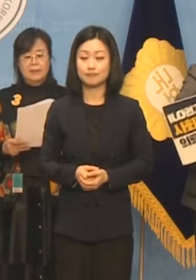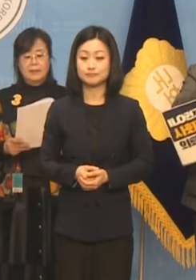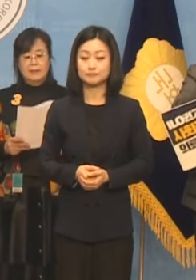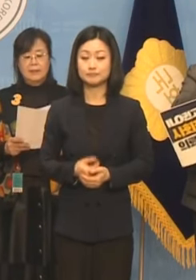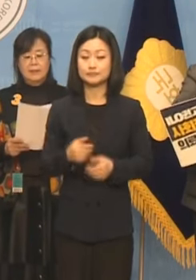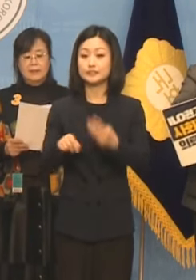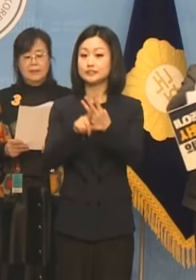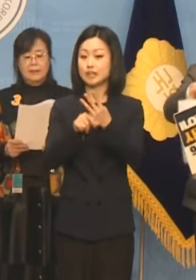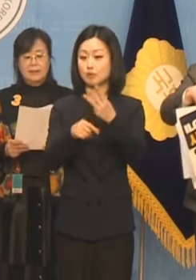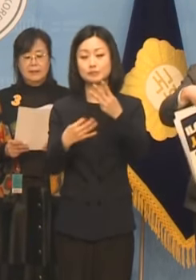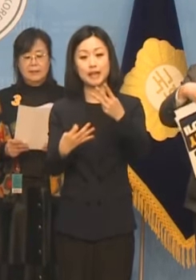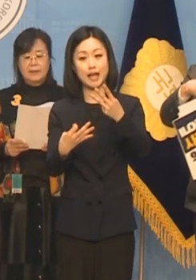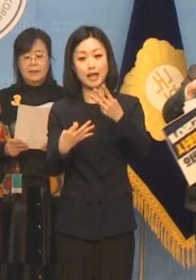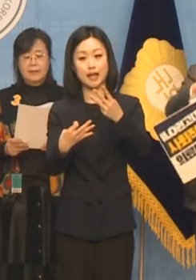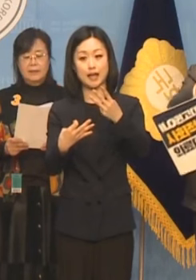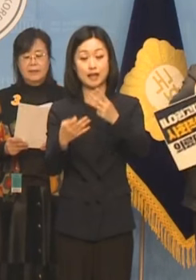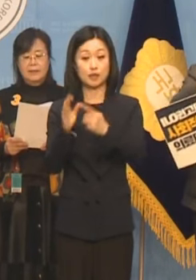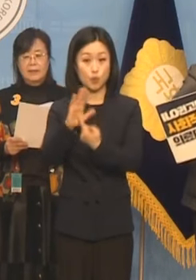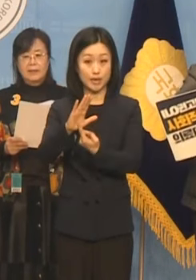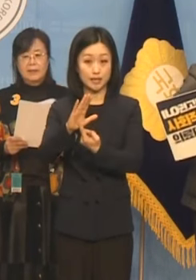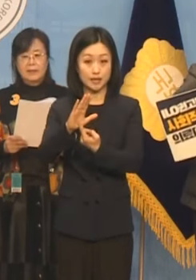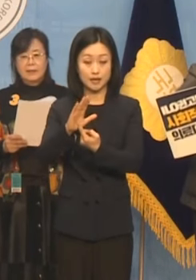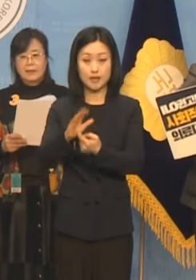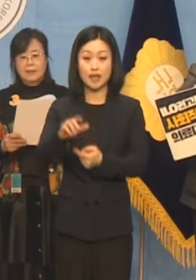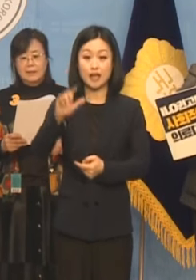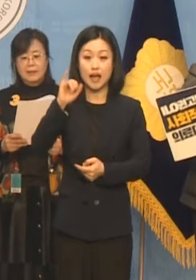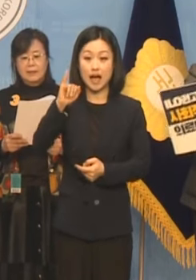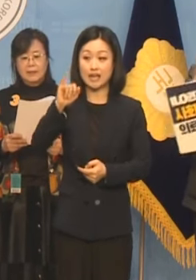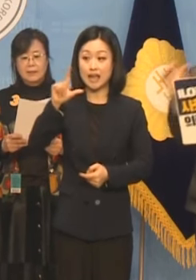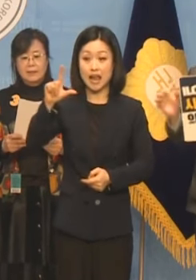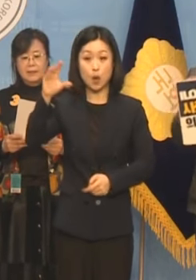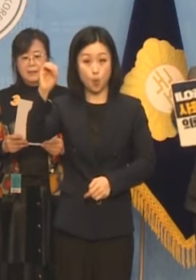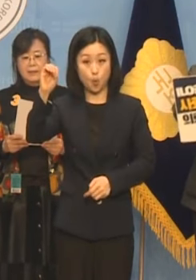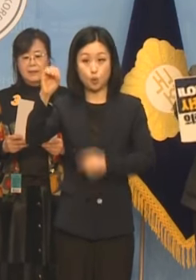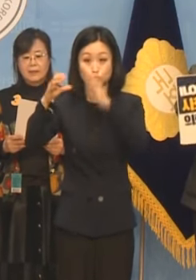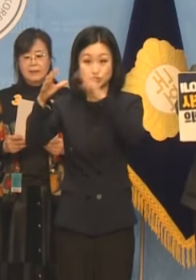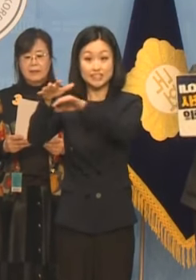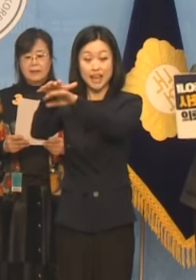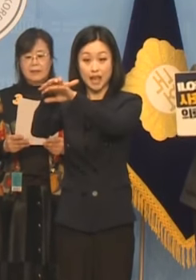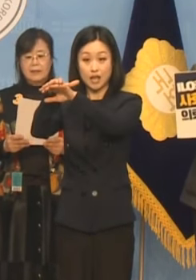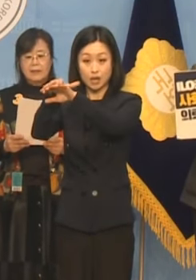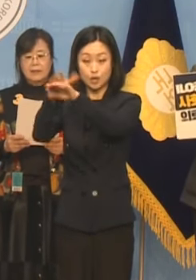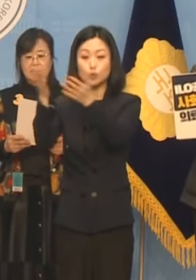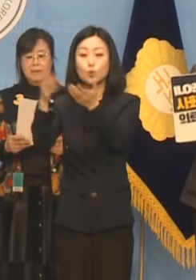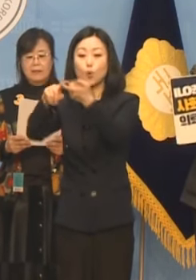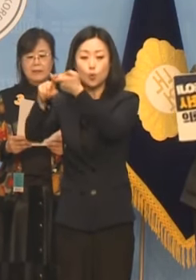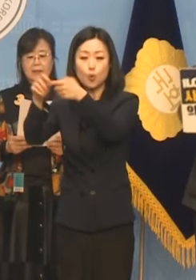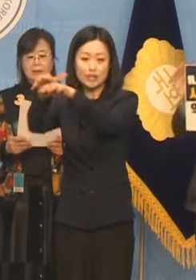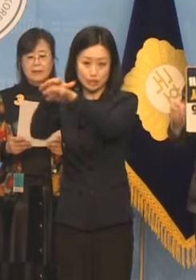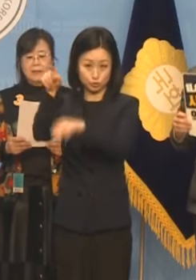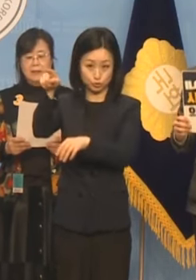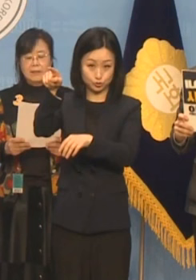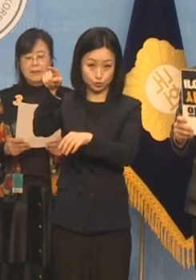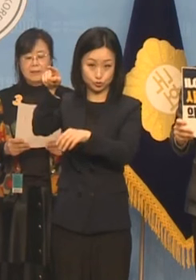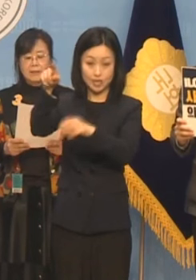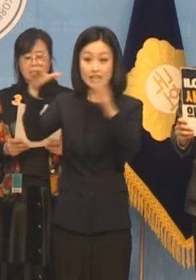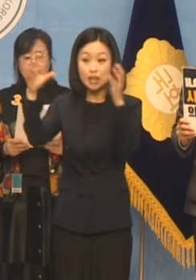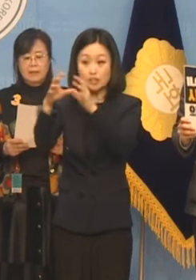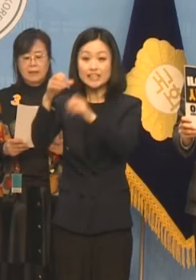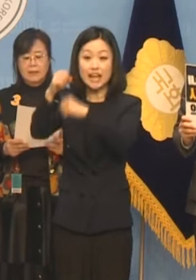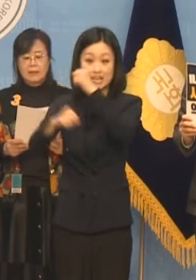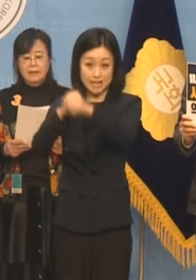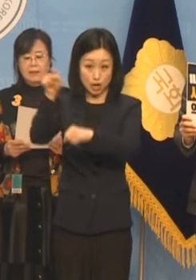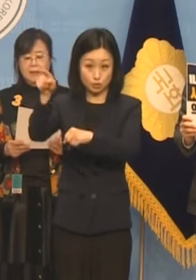지난 3월 14일 공개된 국제노동기구 ILO 결사의 자유위원회 보고서에 따르면